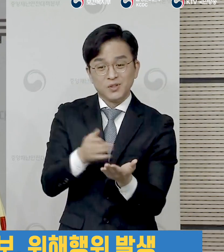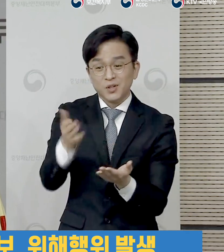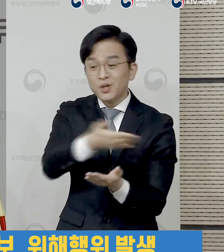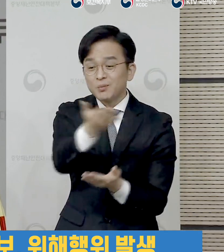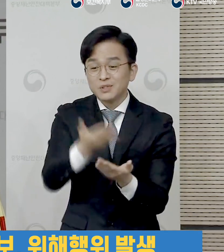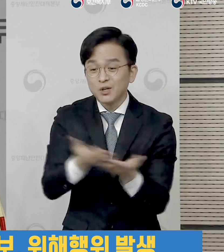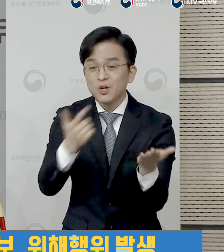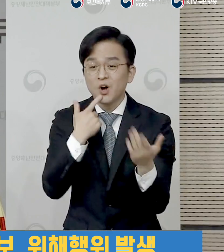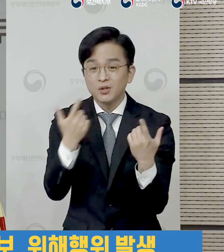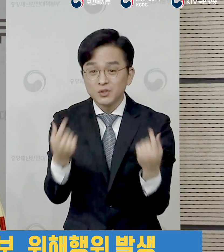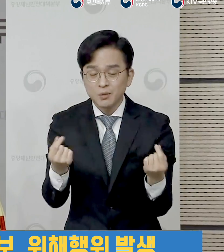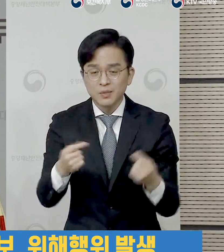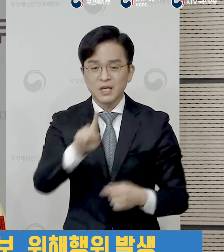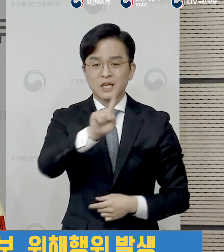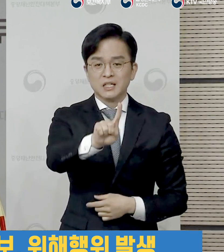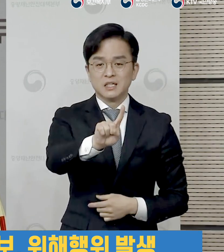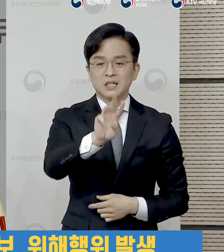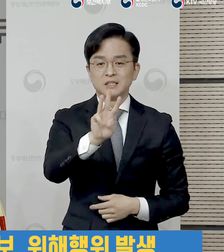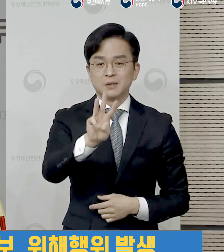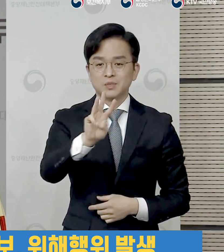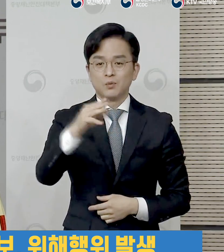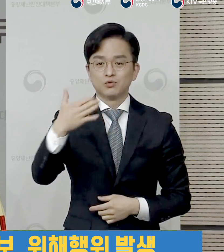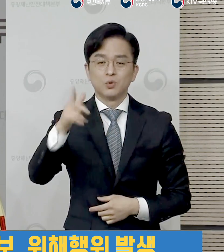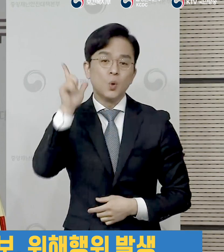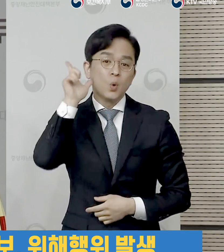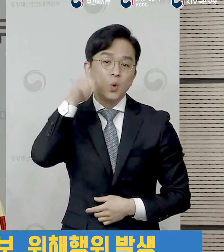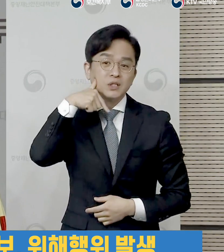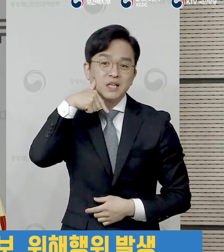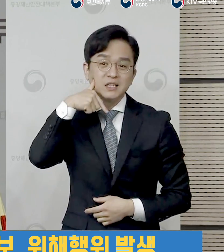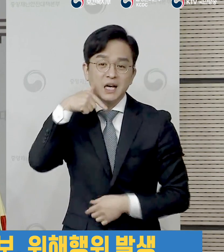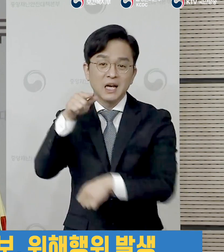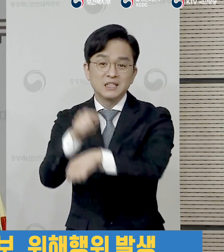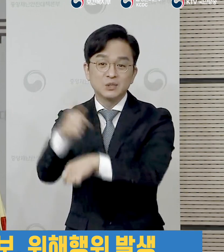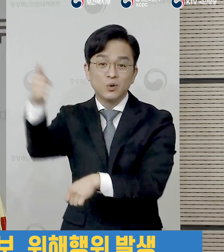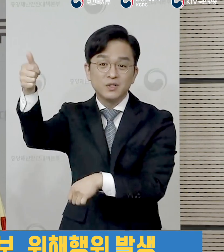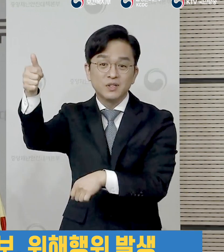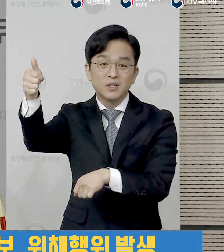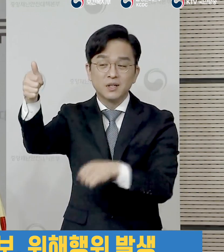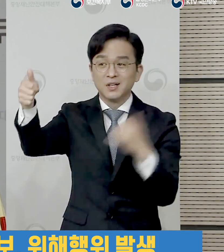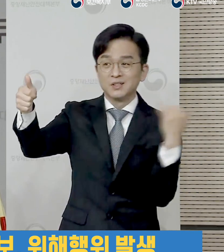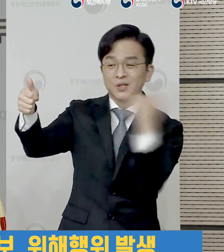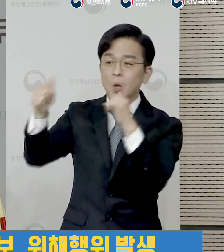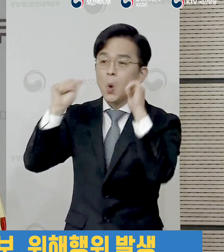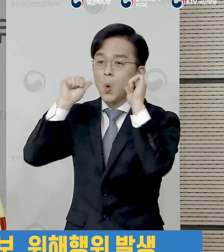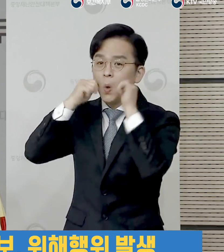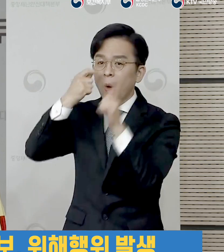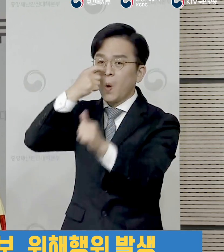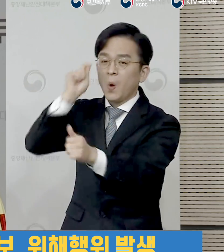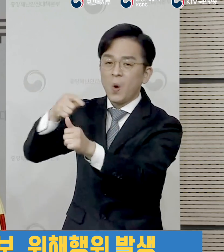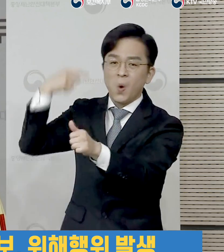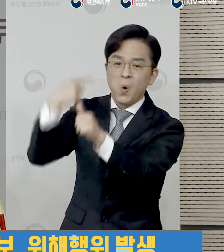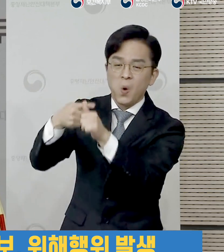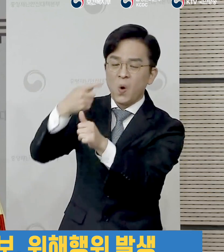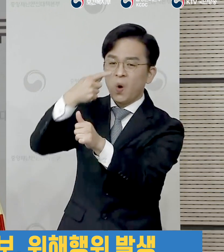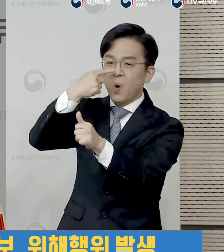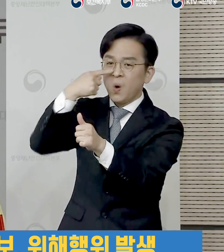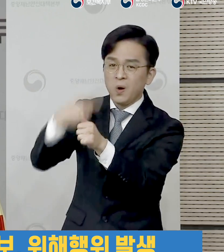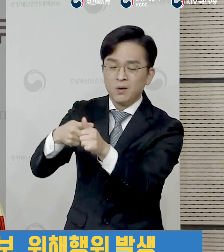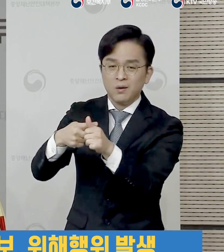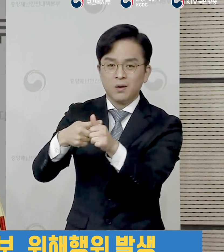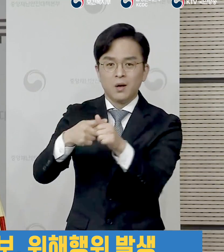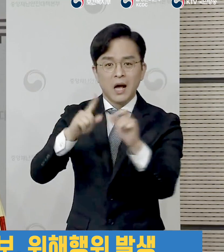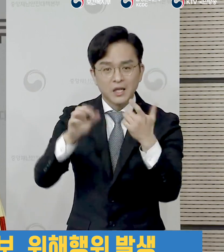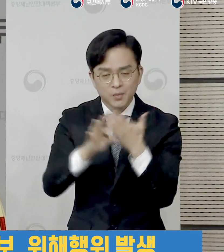있듯이 1339 콜센터 직원들에게 욕을 하거나 대구 의료진의 사기를 저하시키는 거짓